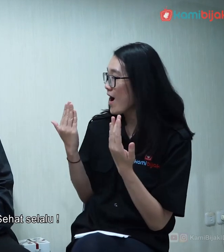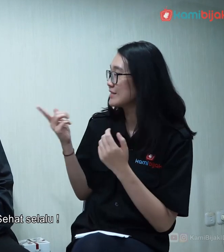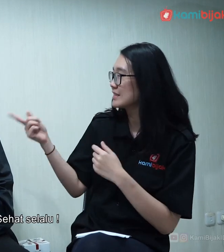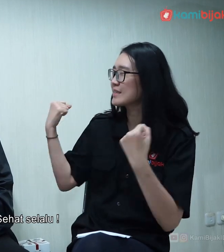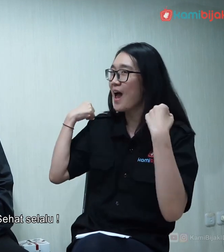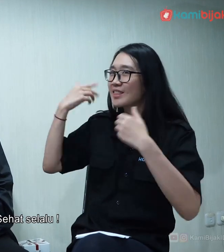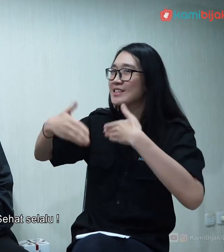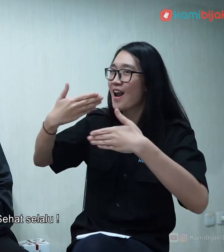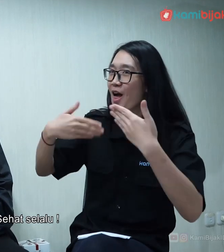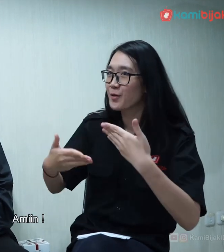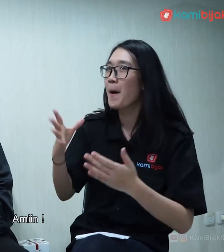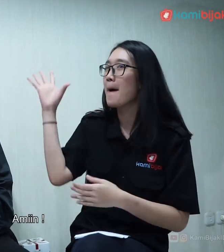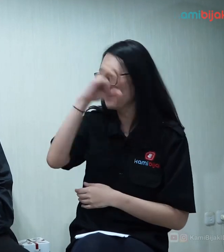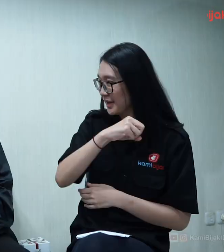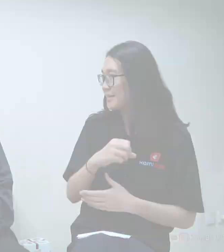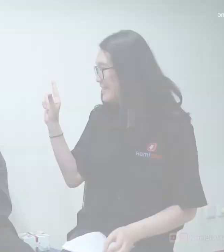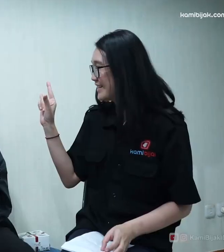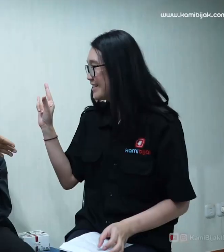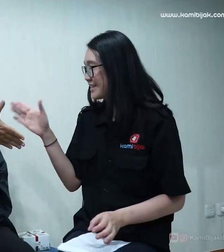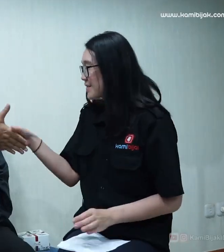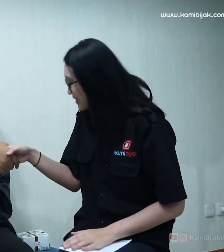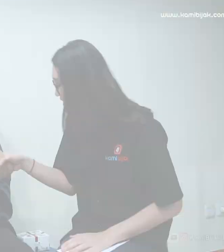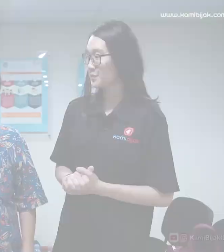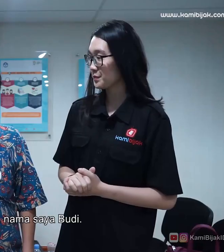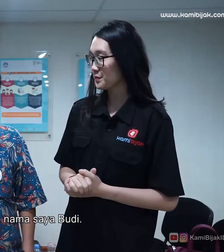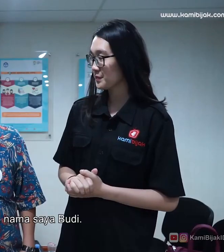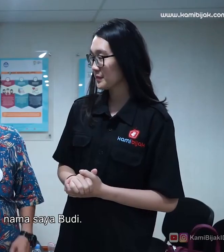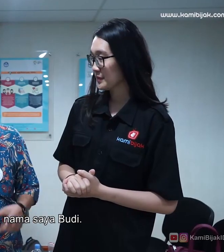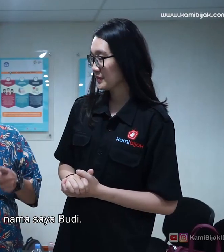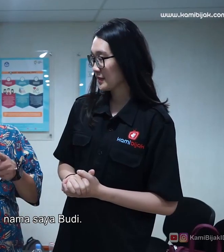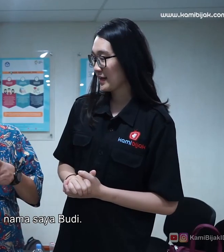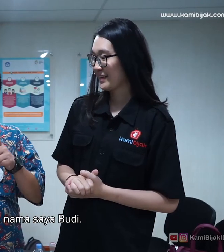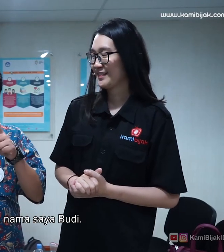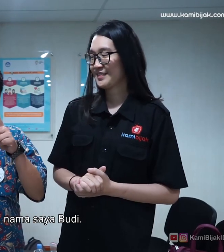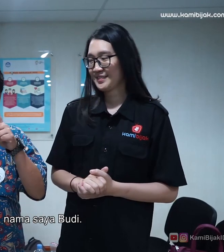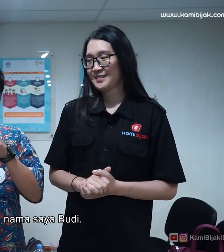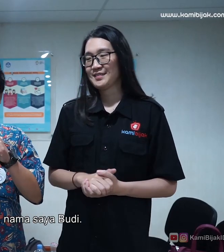untuk diwawancara. Berharap Pak Samos selalu sehat selalu. Nama saya